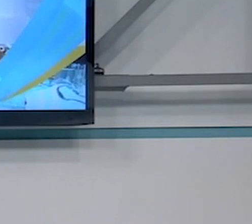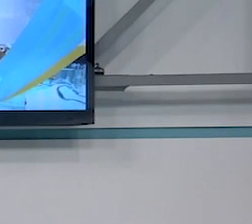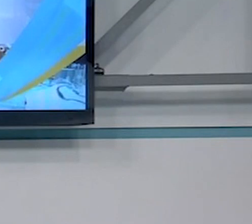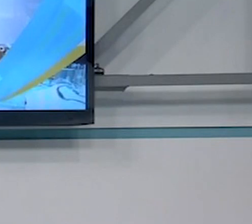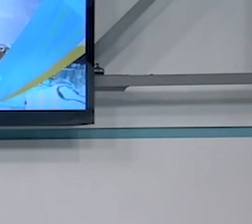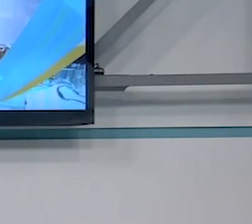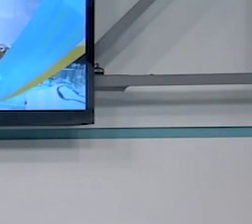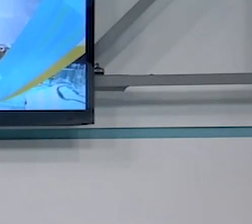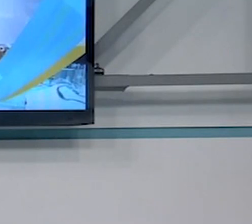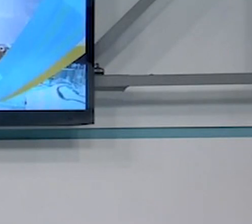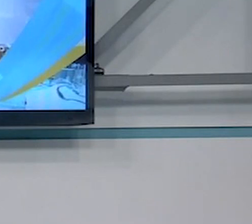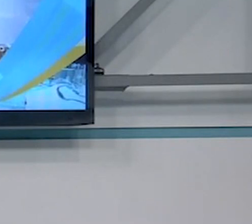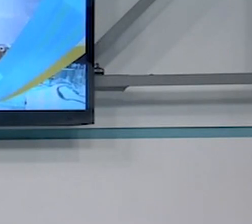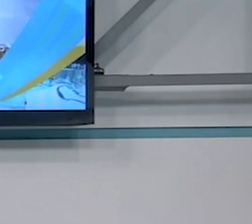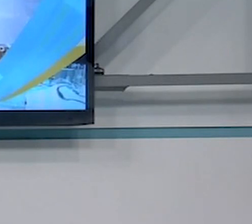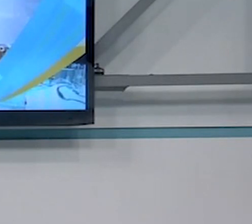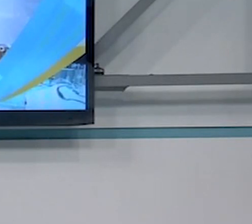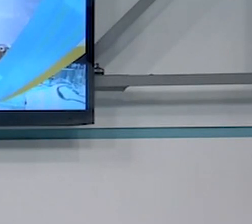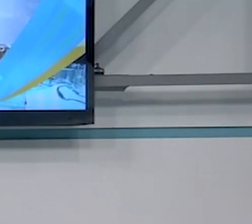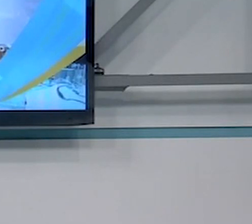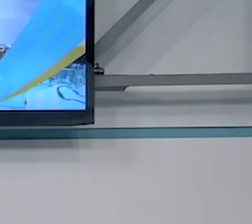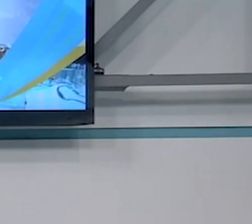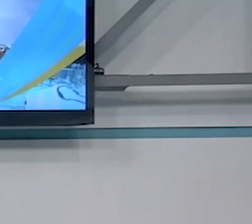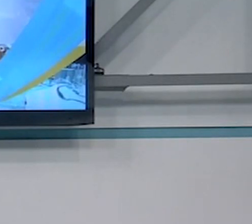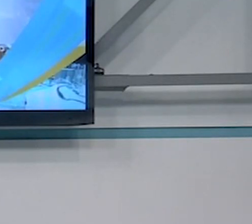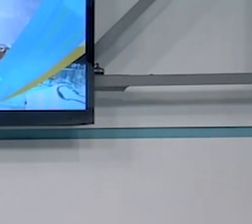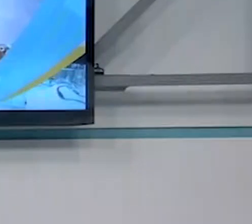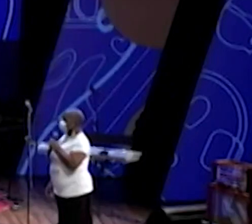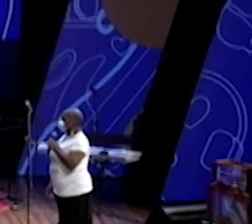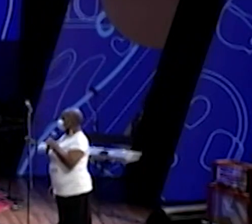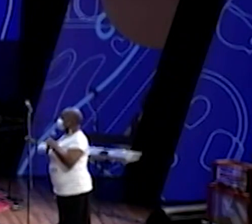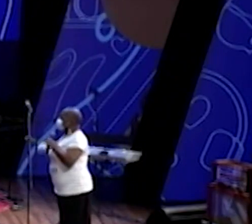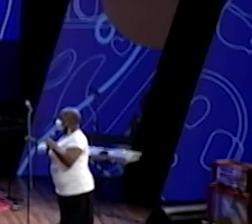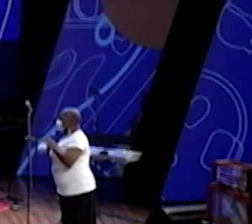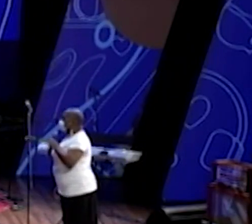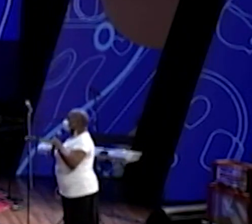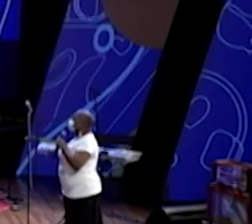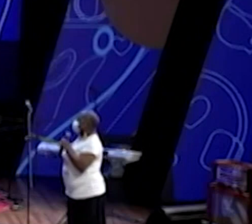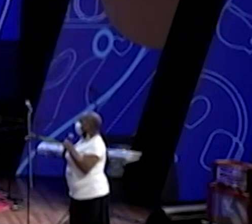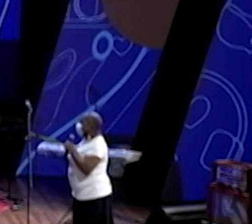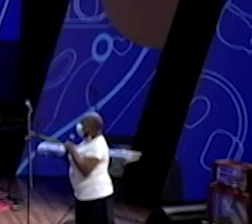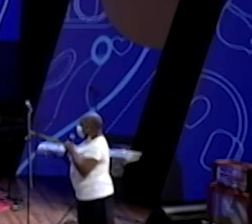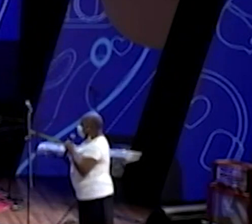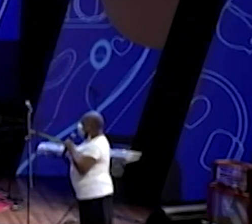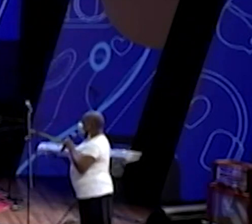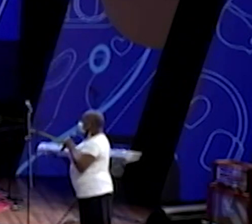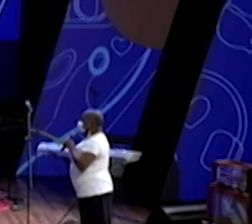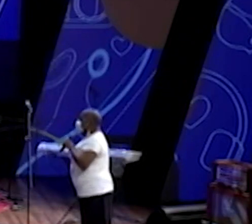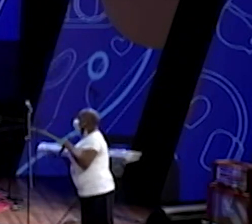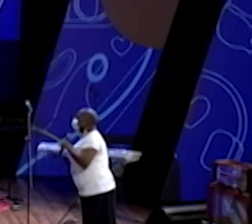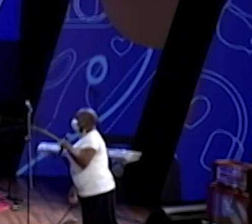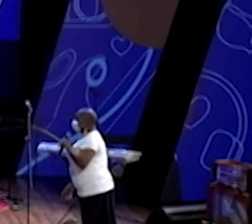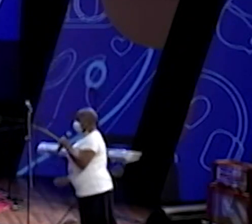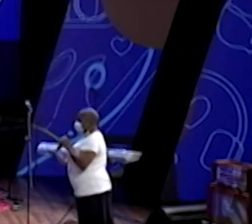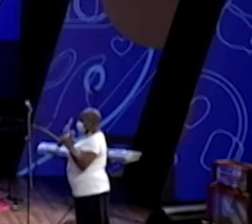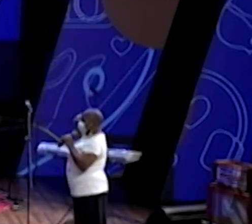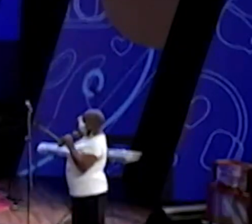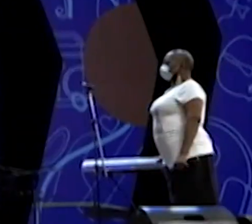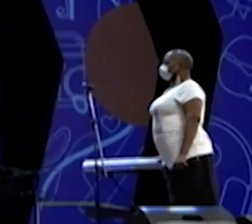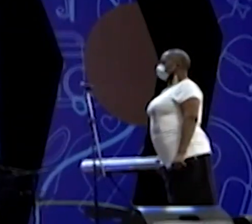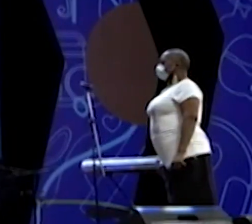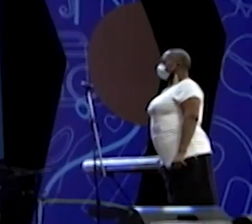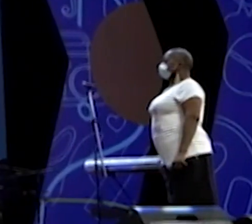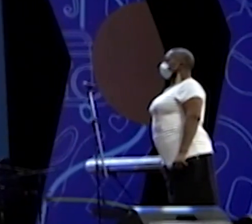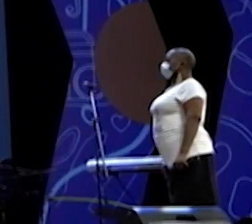afectados económicamente por los efectos de la pandemia. Al ser casi las 9 de la noche, finalizó la Teletón para la